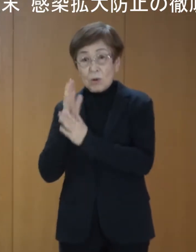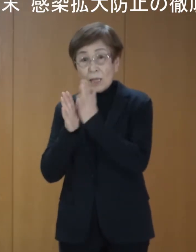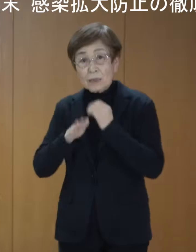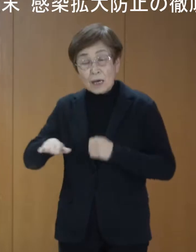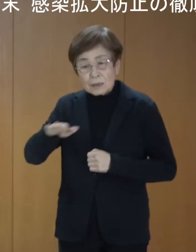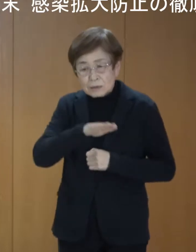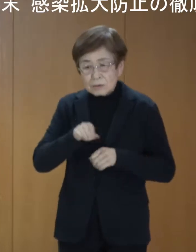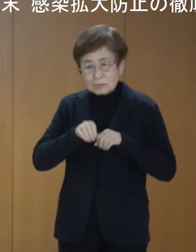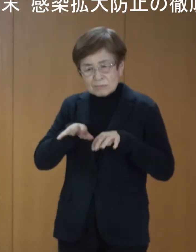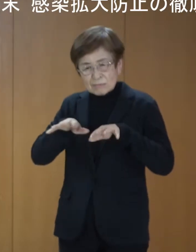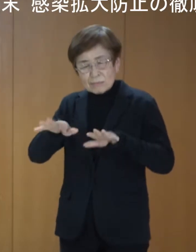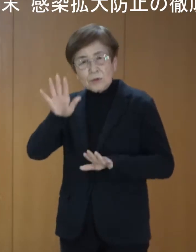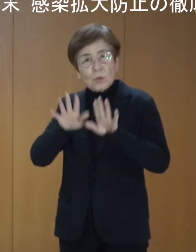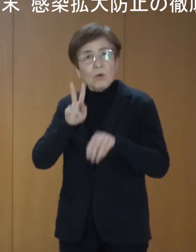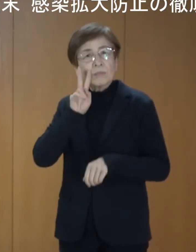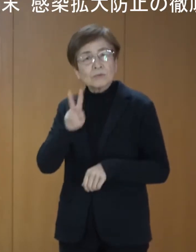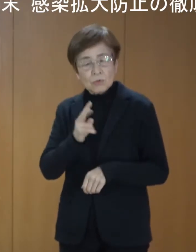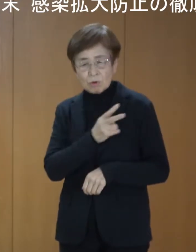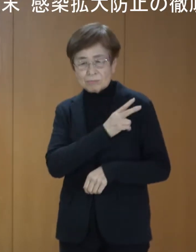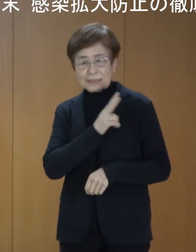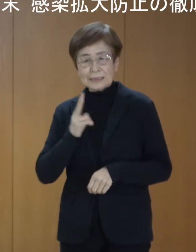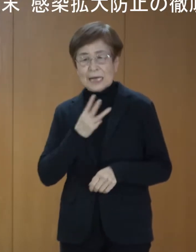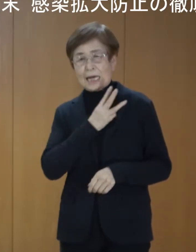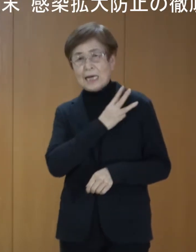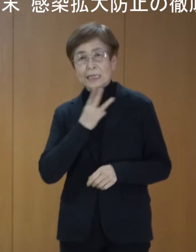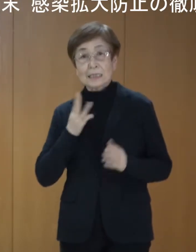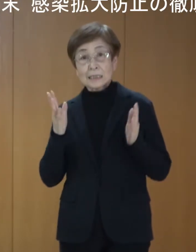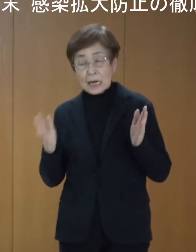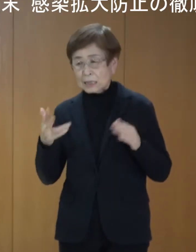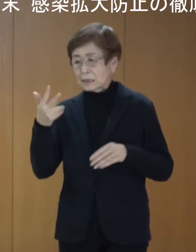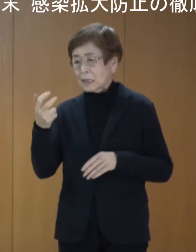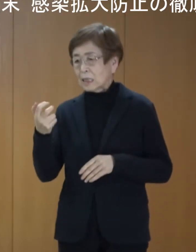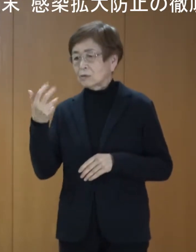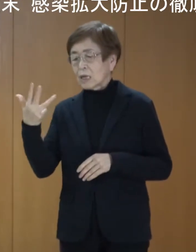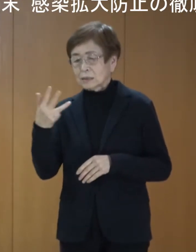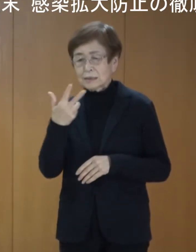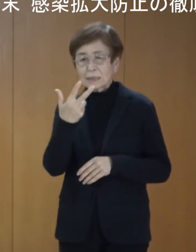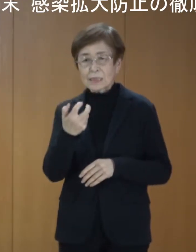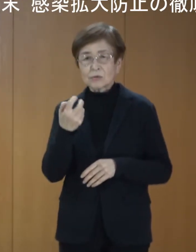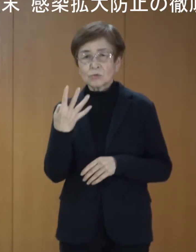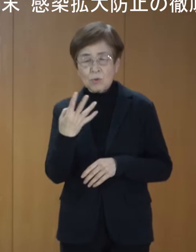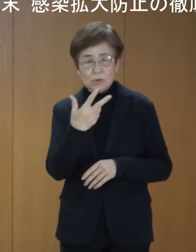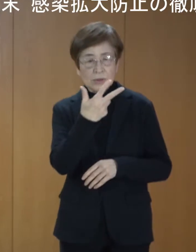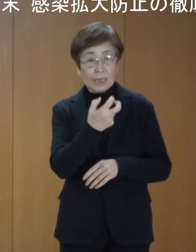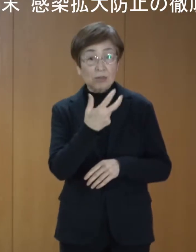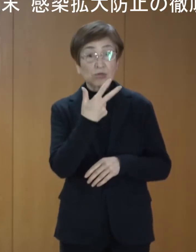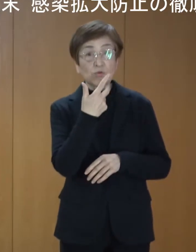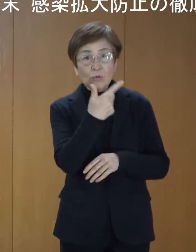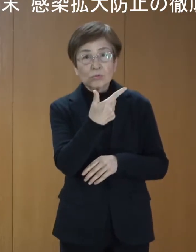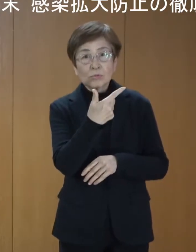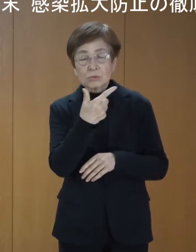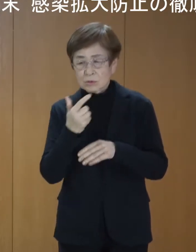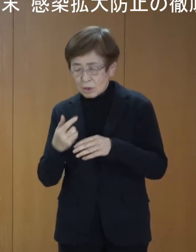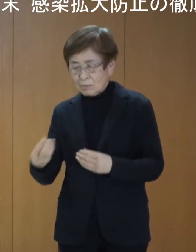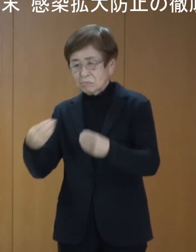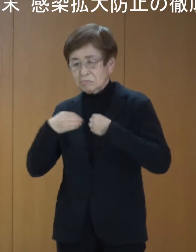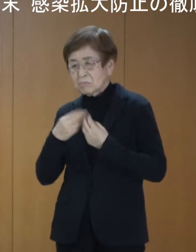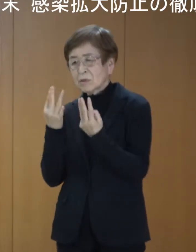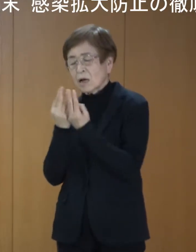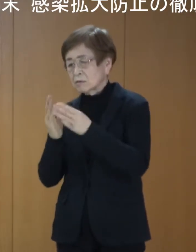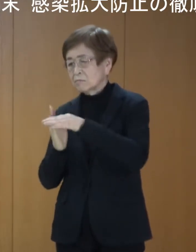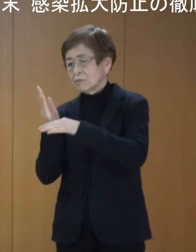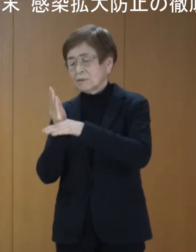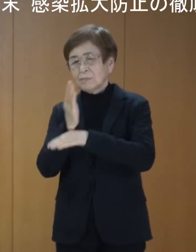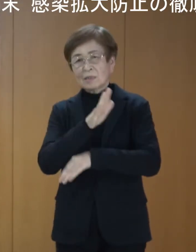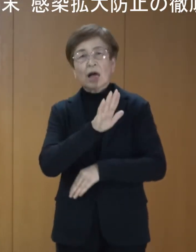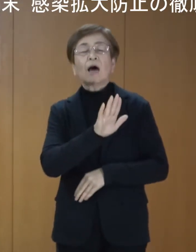見るとこの3日間で78、74、76と70代が続いています。